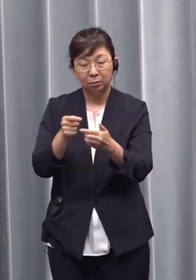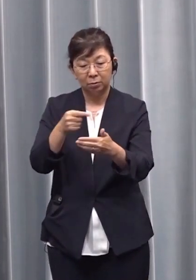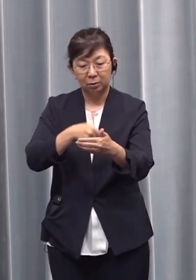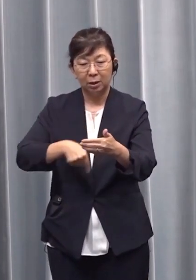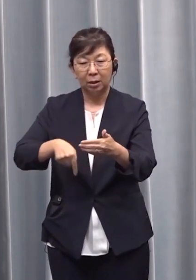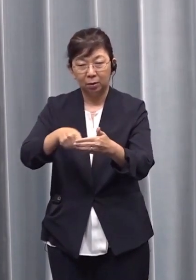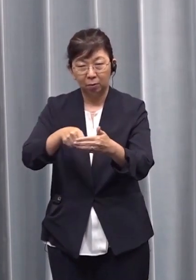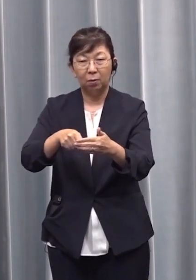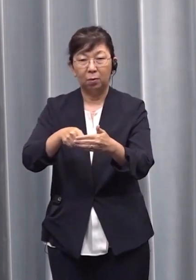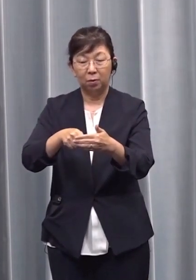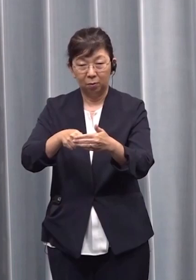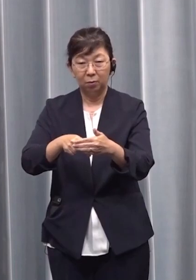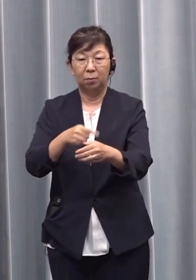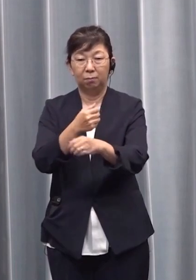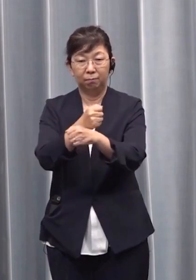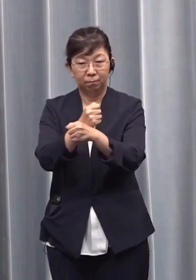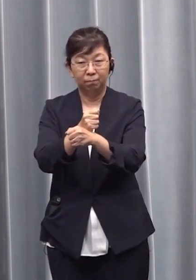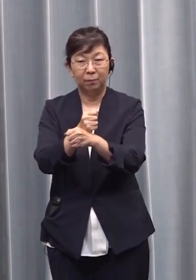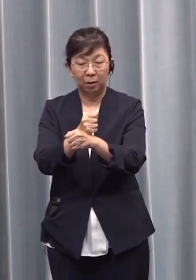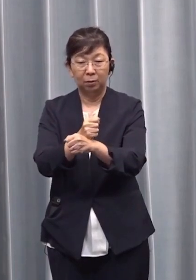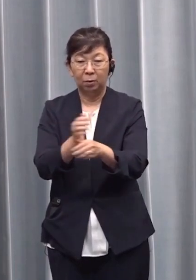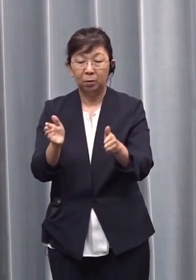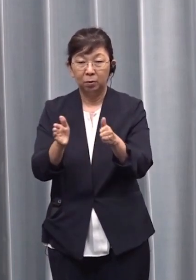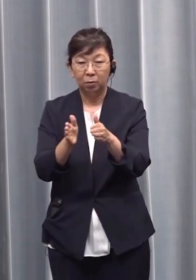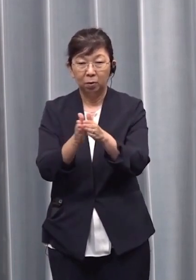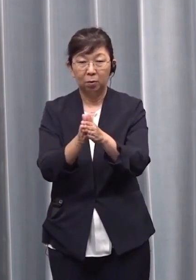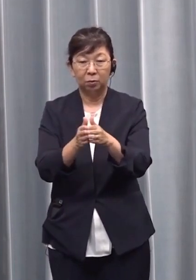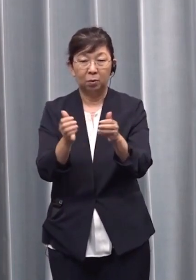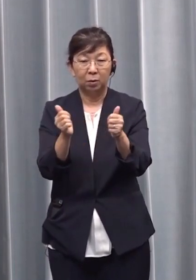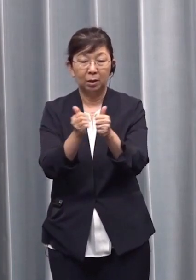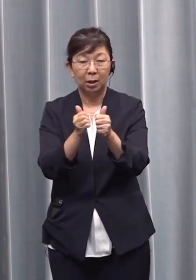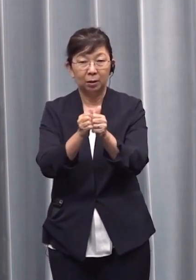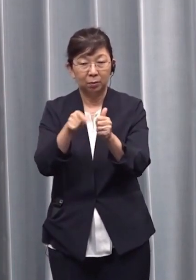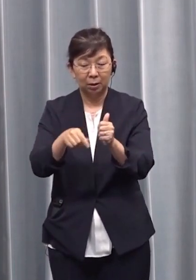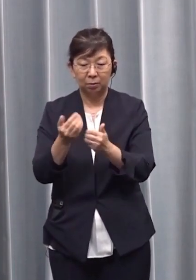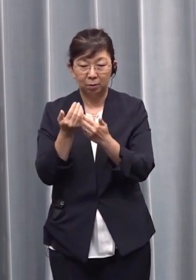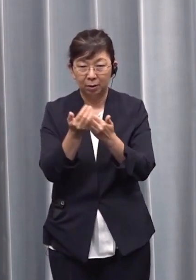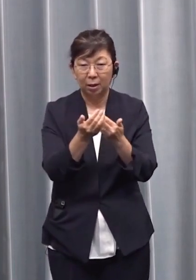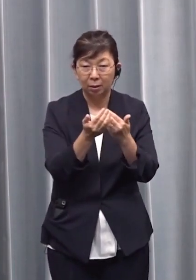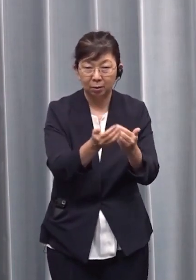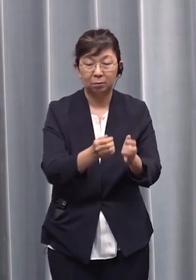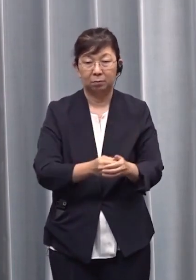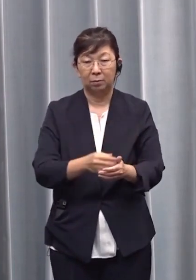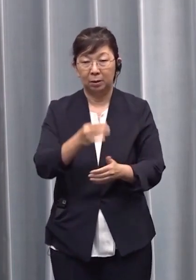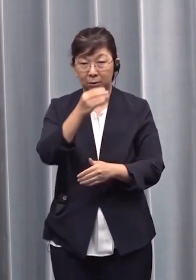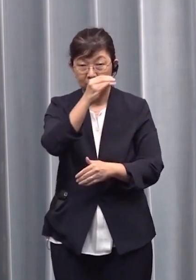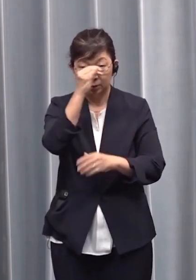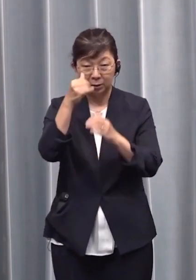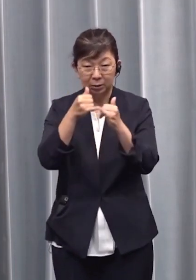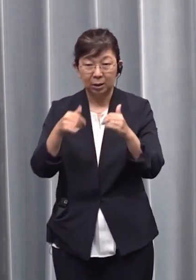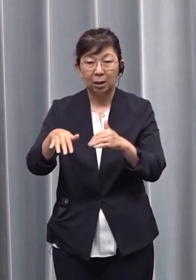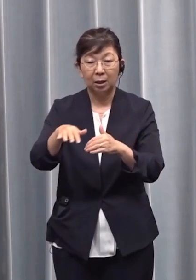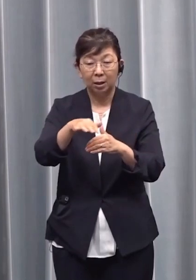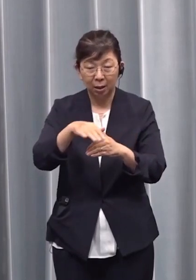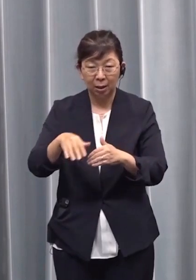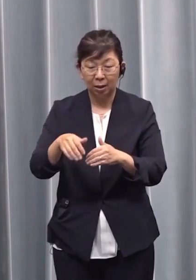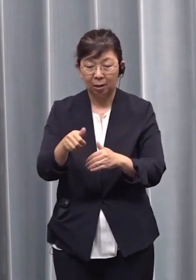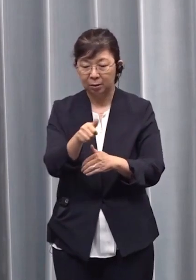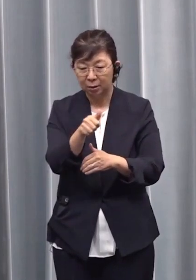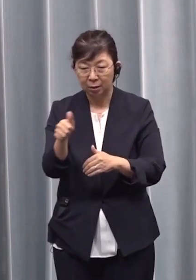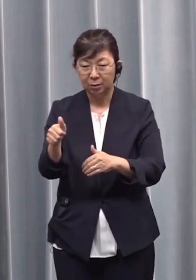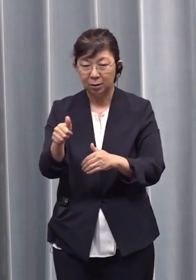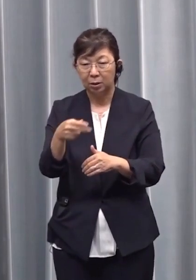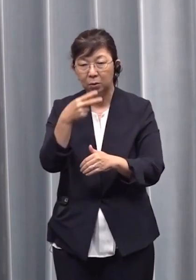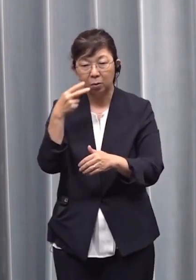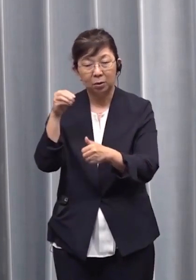向けて、取り行われました合同会議におけるヒアリングでは、有識者から男性の性被害について